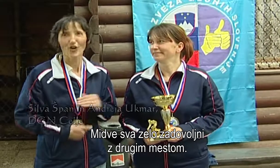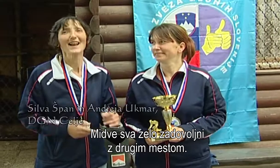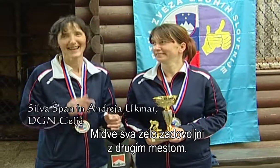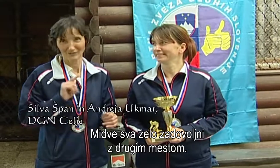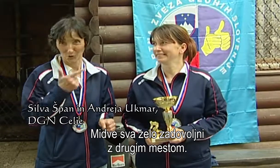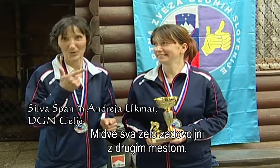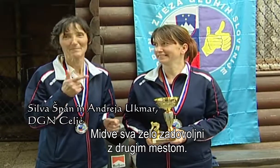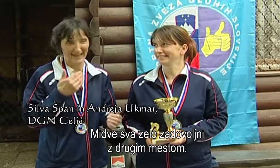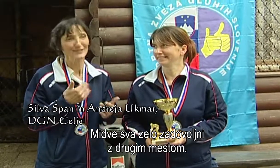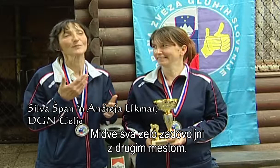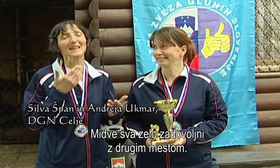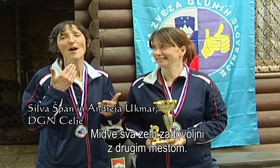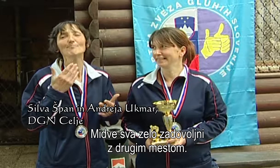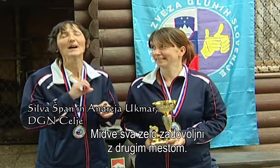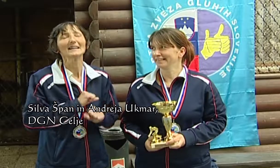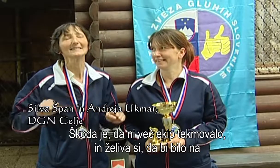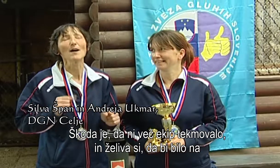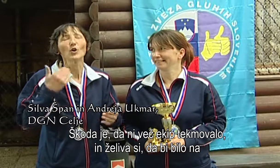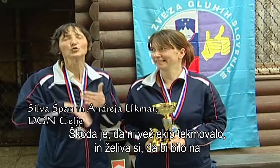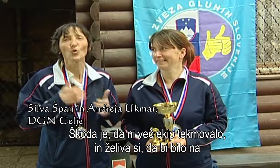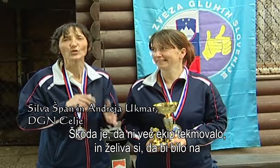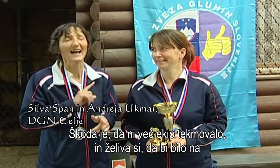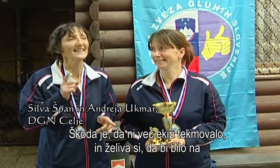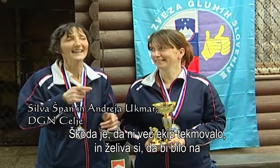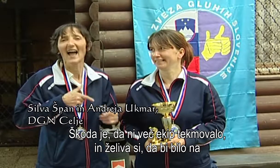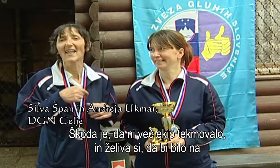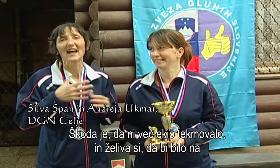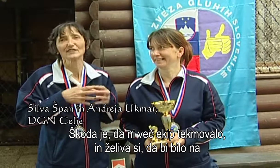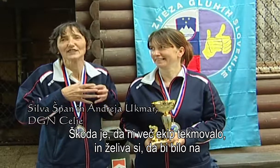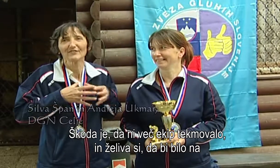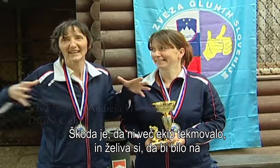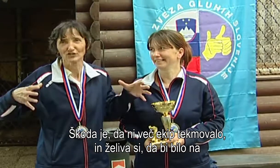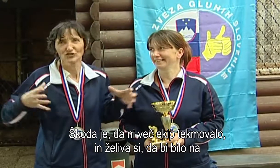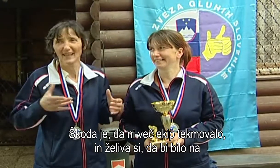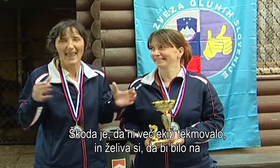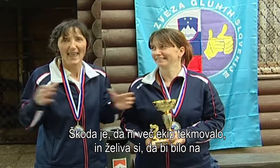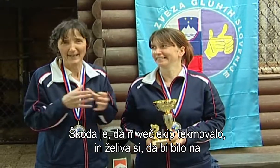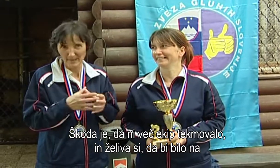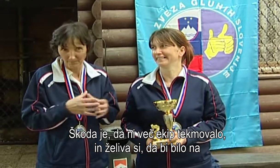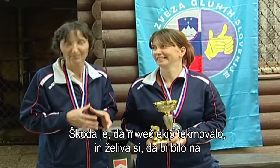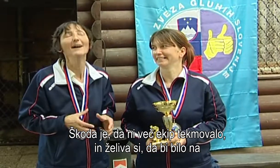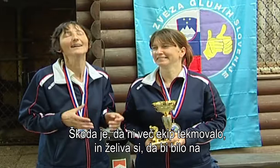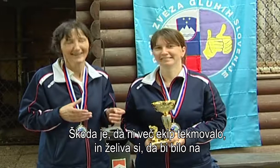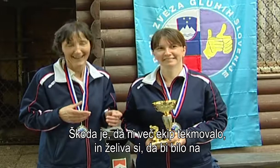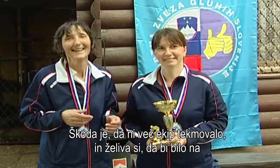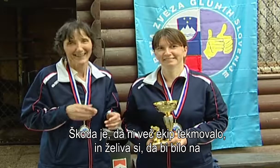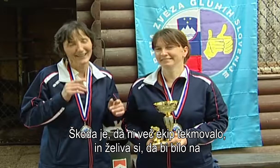Da so zelo zadovoljni z drugim mestom, škoda pa je, da ni več